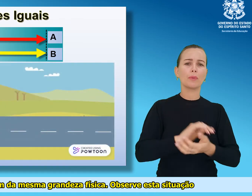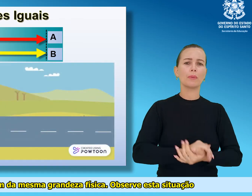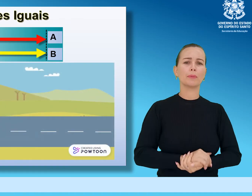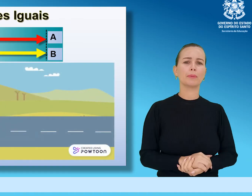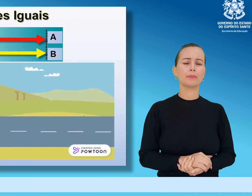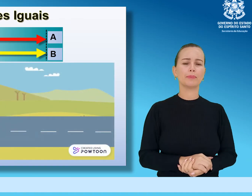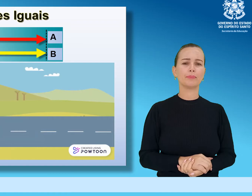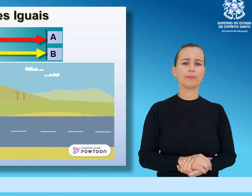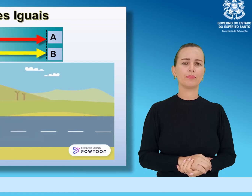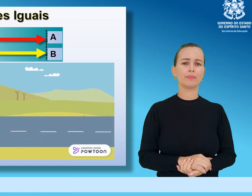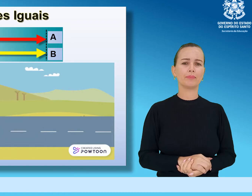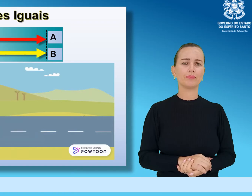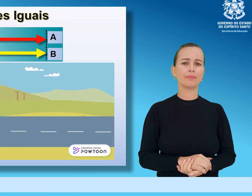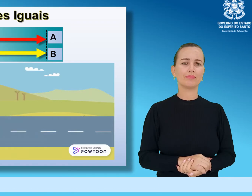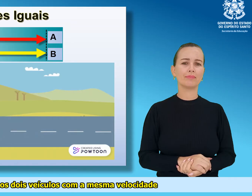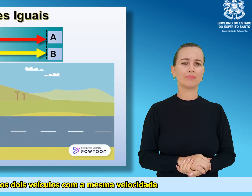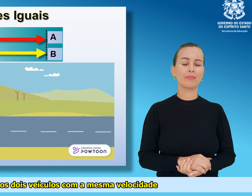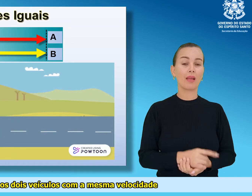situação.